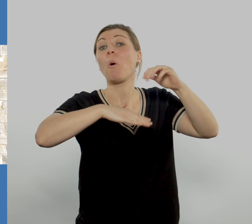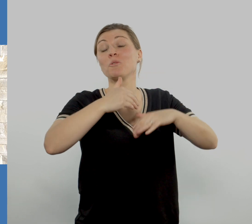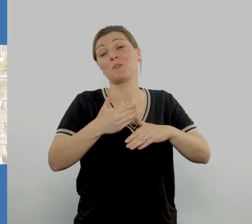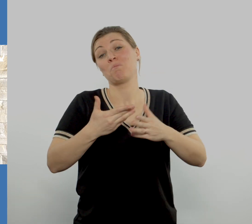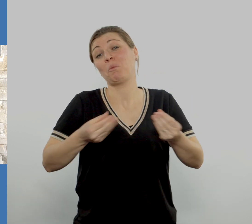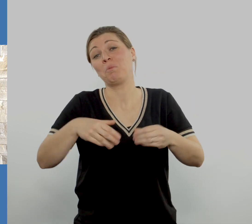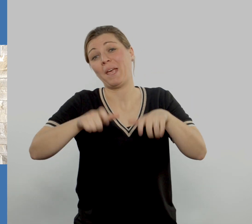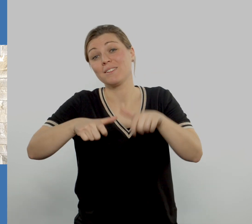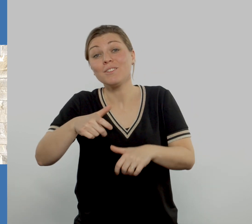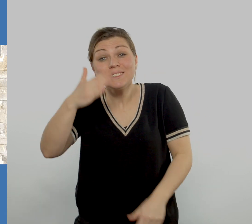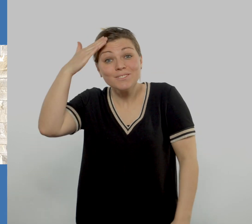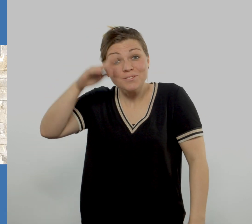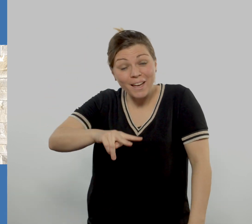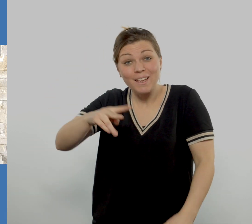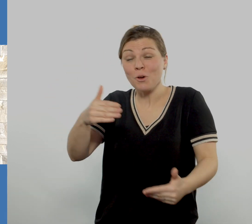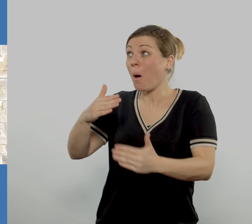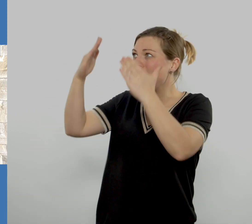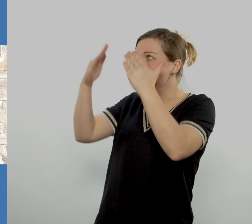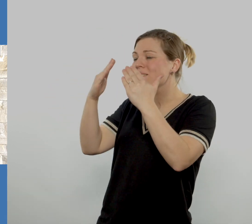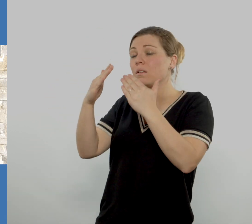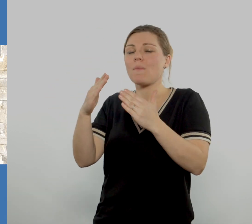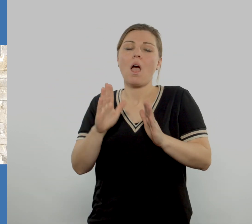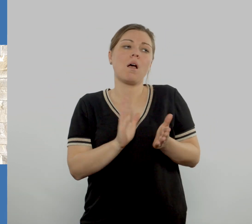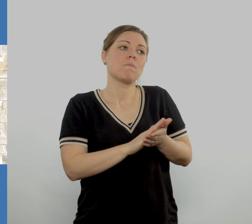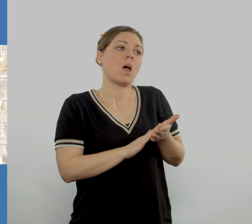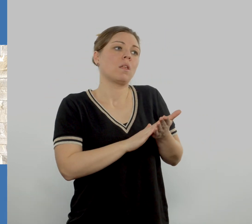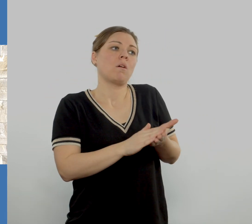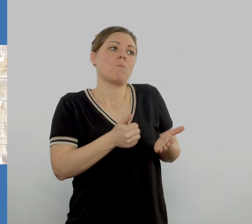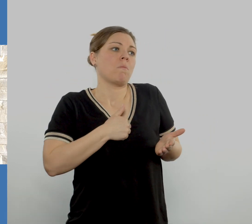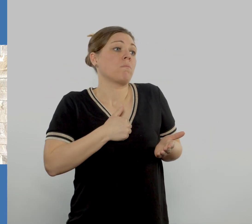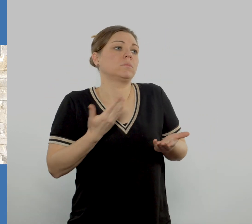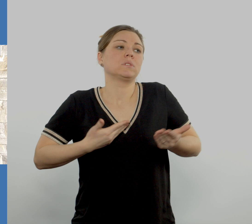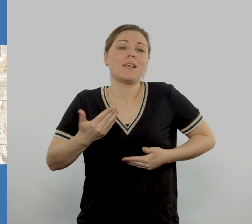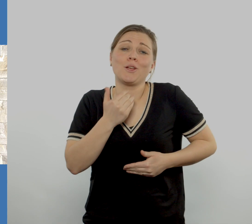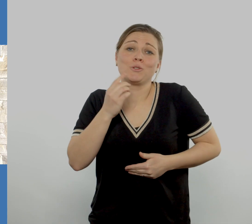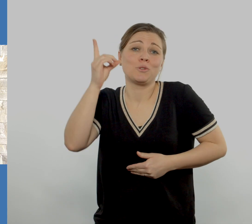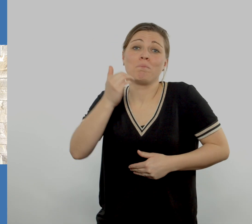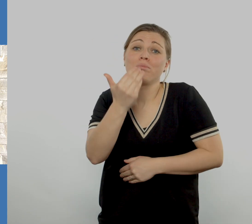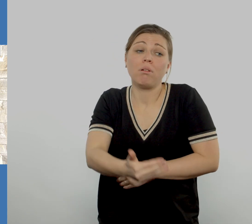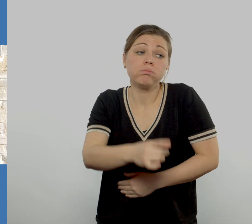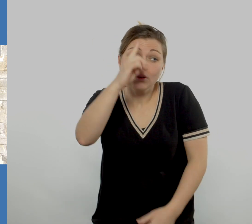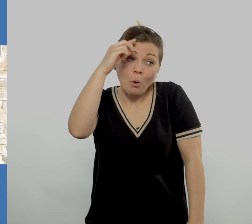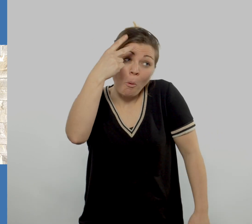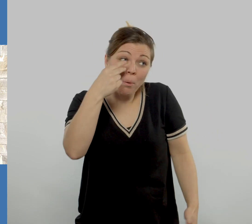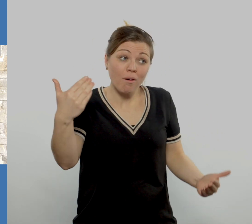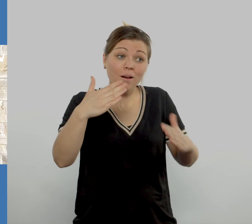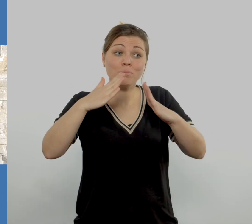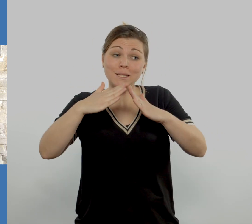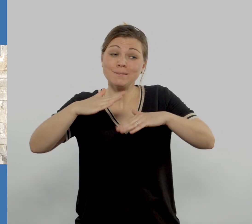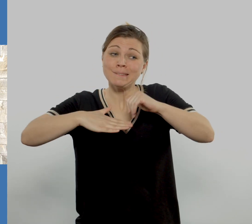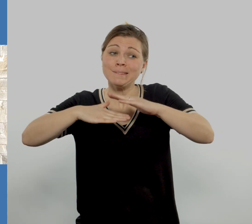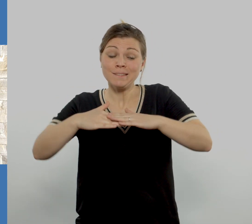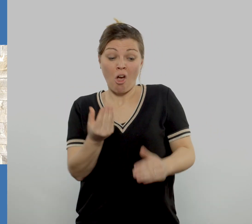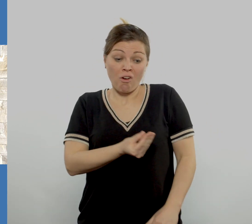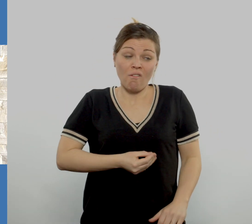bénédiction également. Et puis là, d'un seul coup, pasteur, j'ai plus le temps, moi, pour Dieu. J'ai plus le temps pour le royaume de Dieu. Tu comprends,